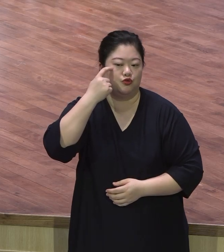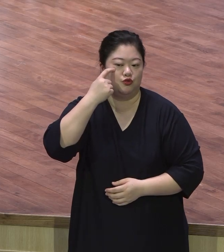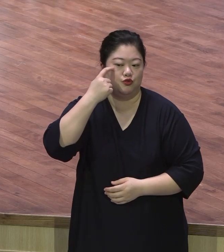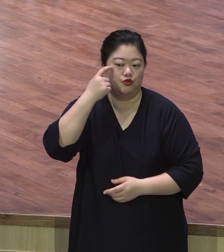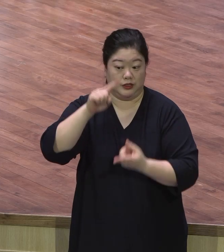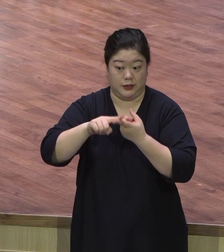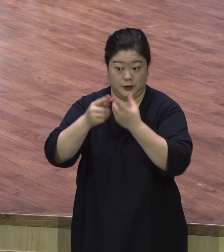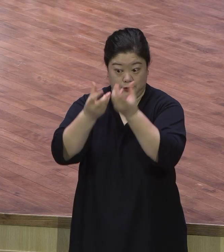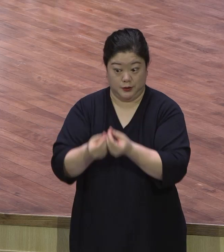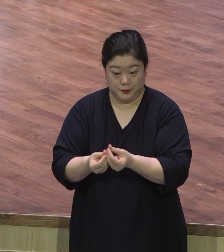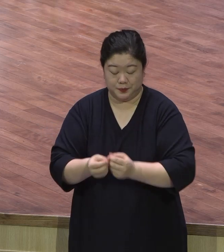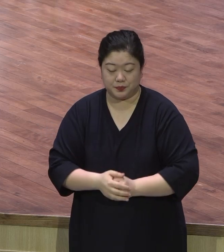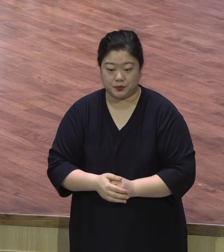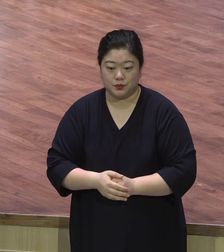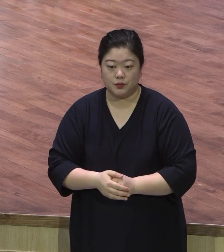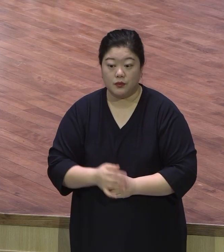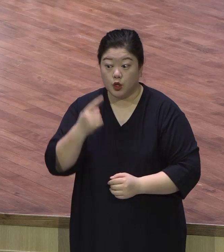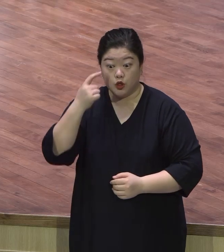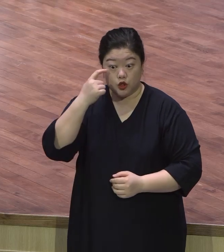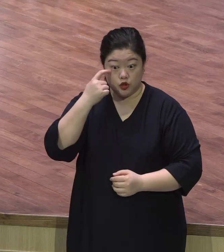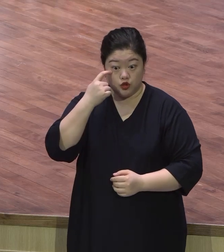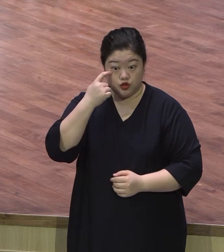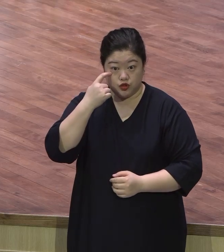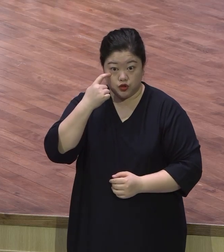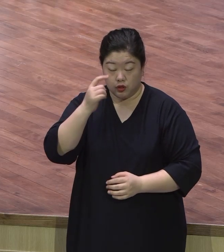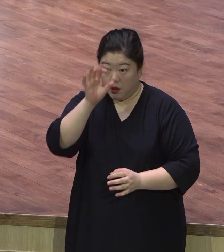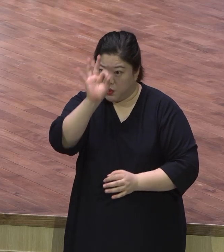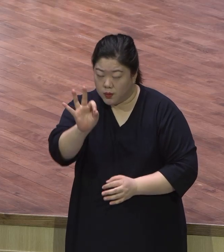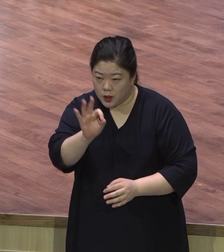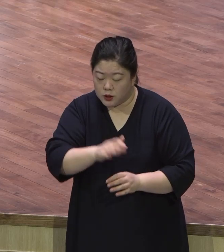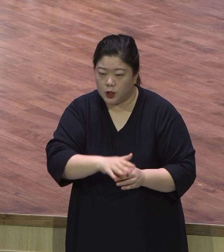눈에는 좋고